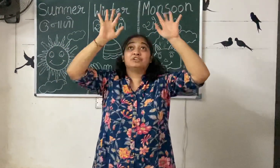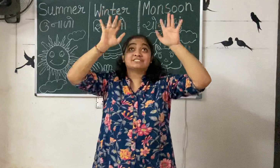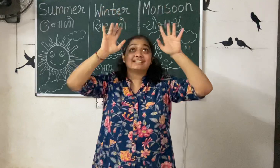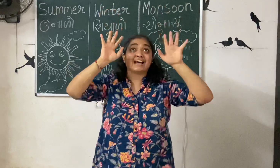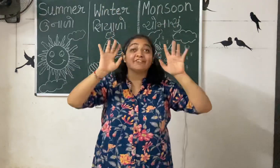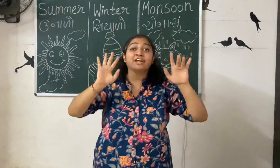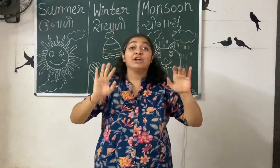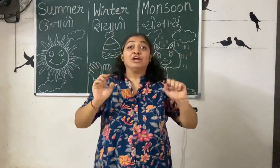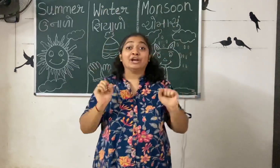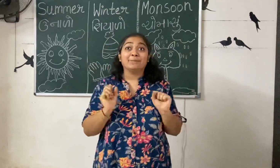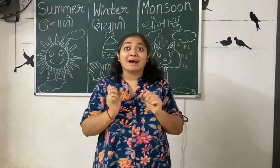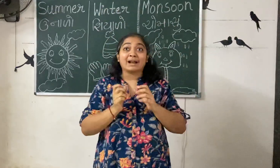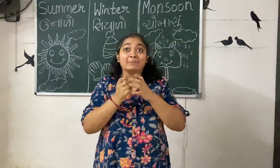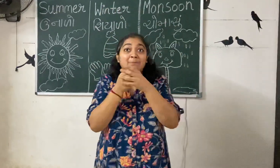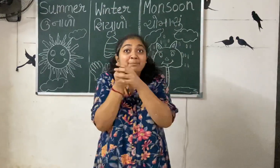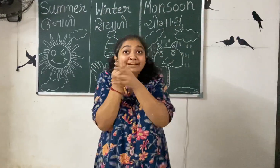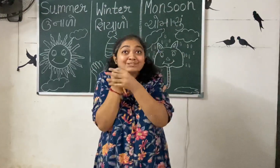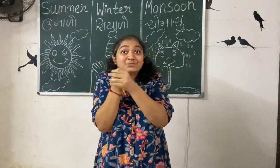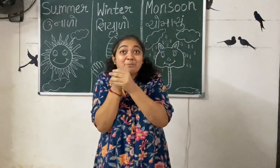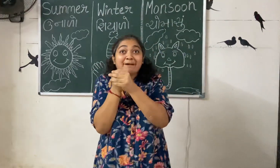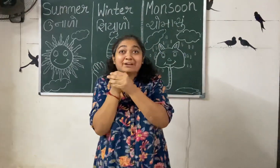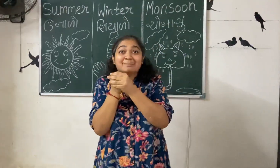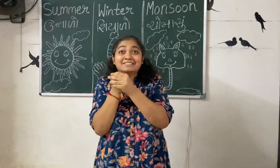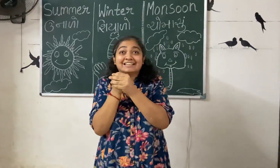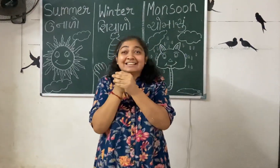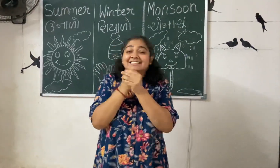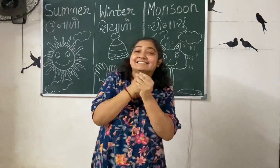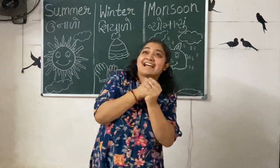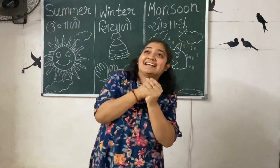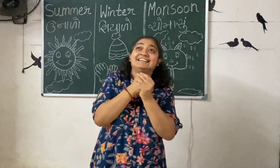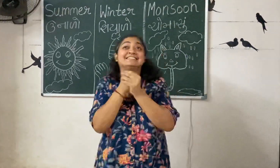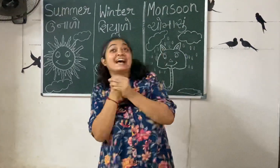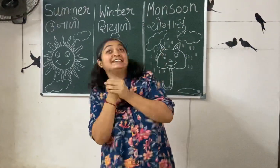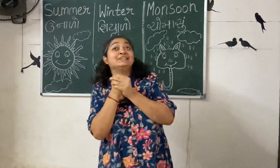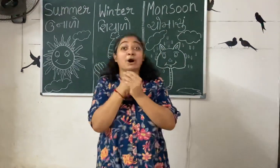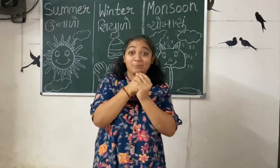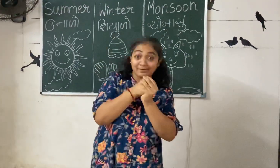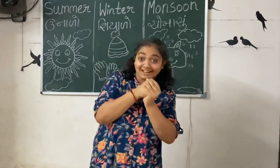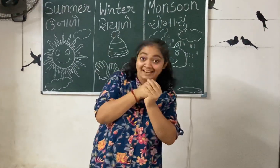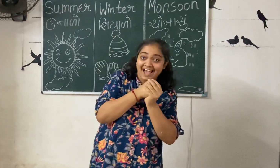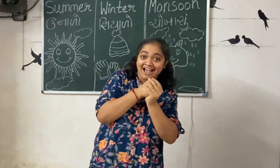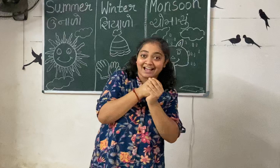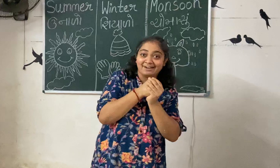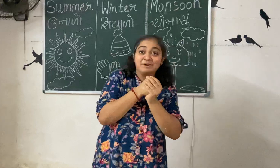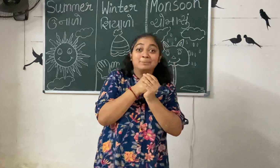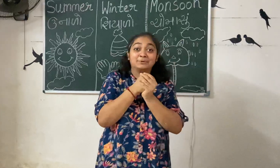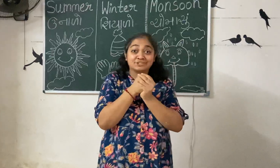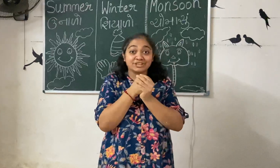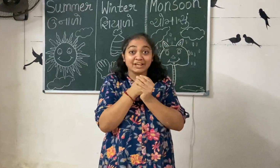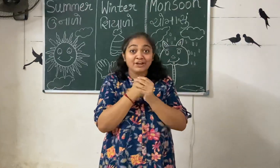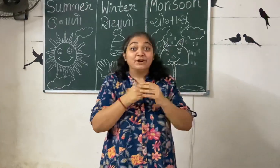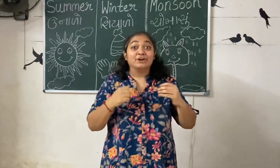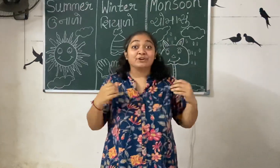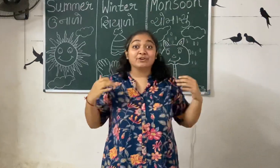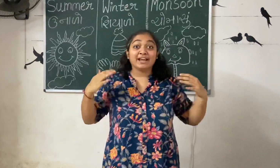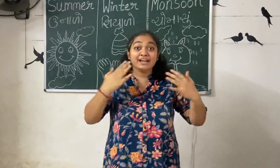पशθुल मतू खॉट , छुट रें